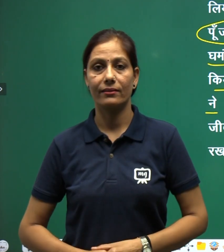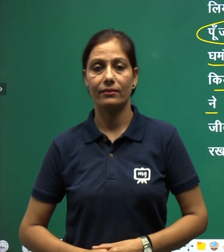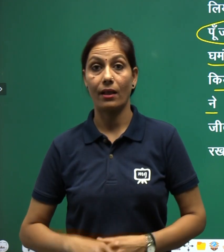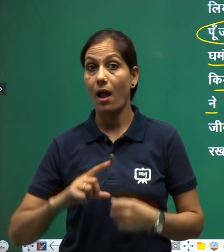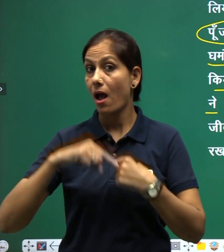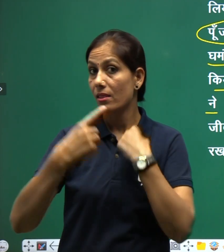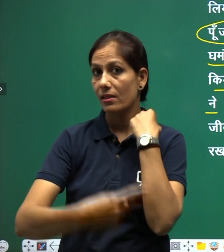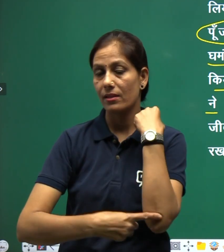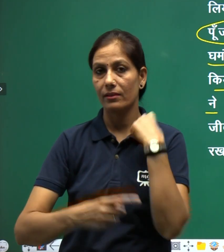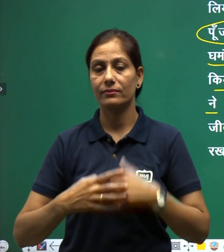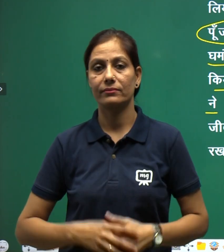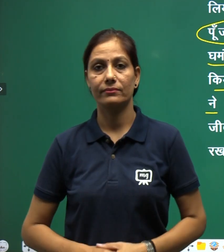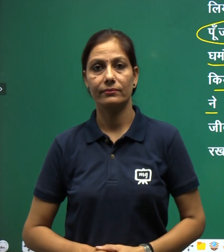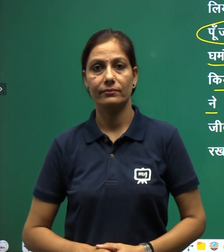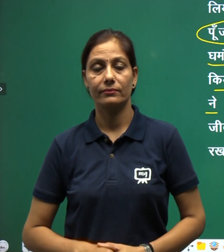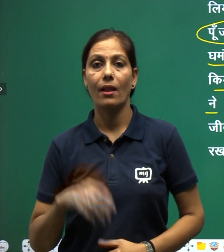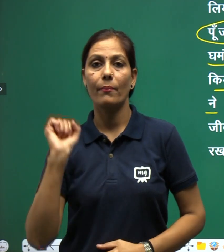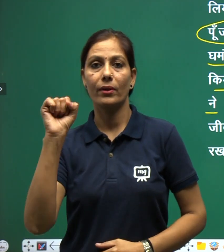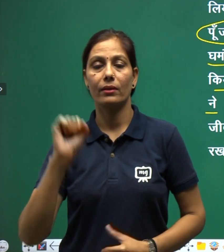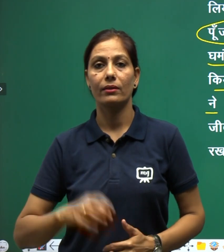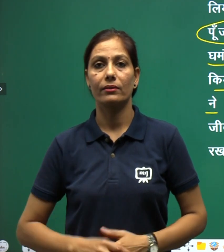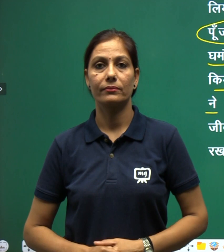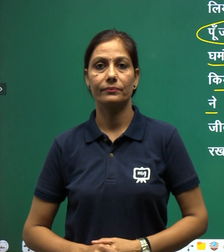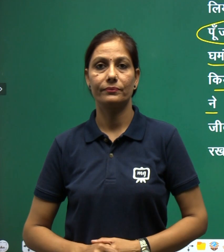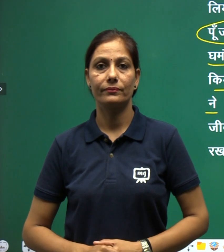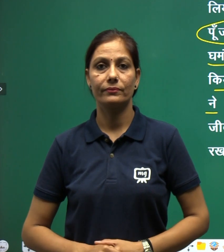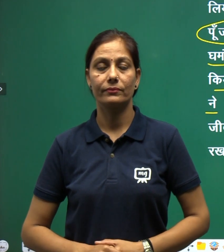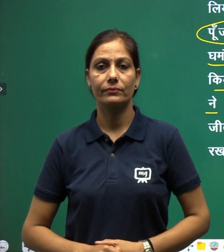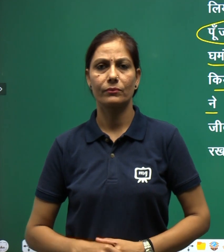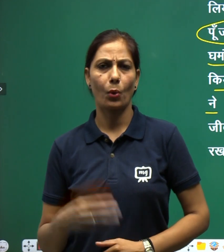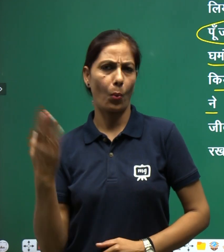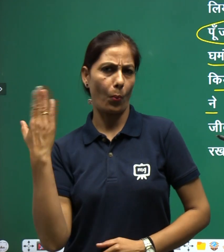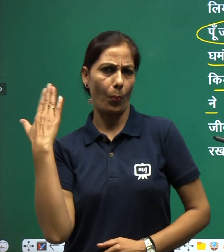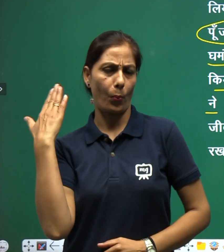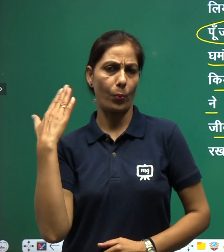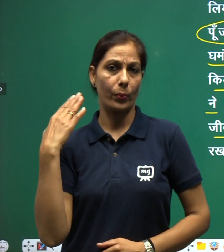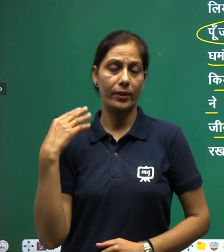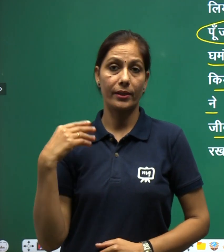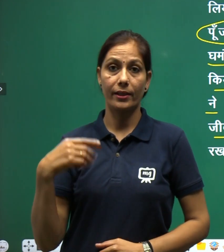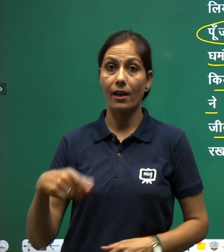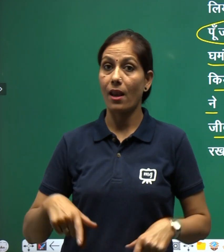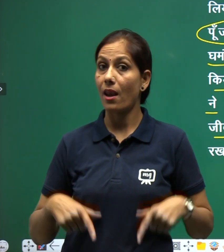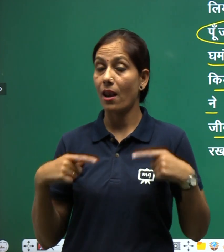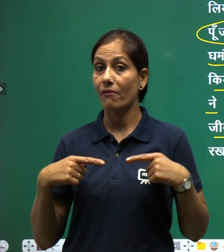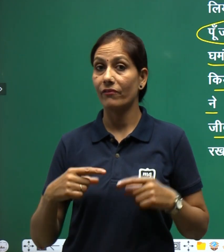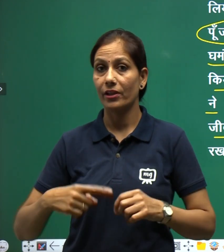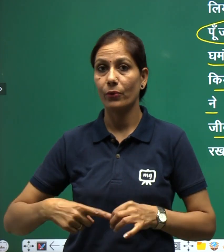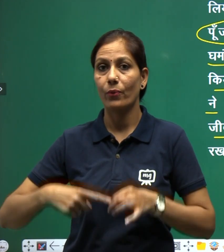अंत तक अपने पुराने जीवन मूल्यों को ही